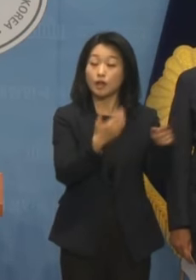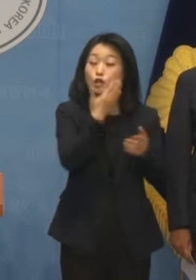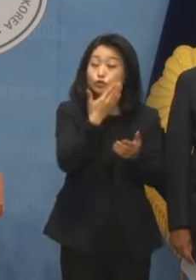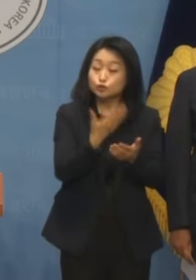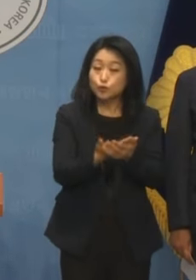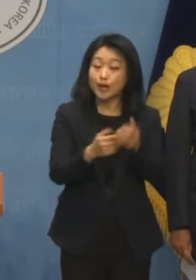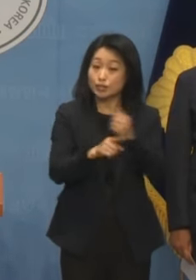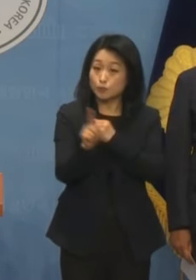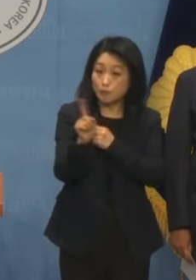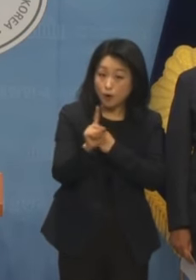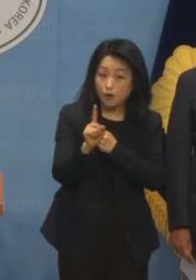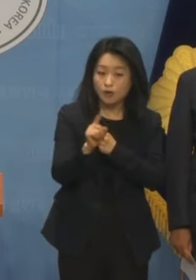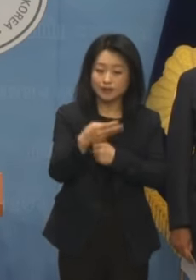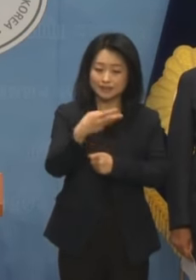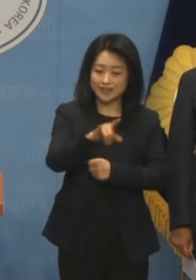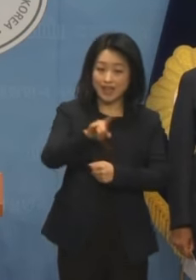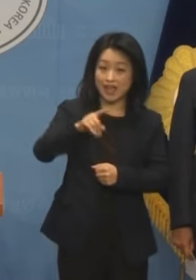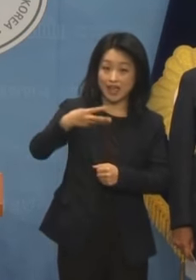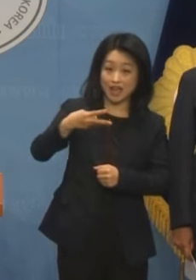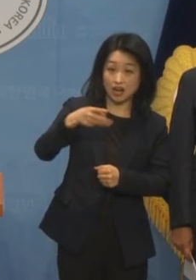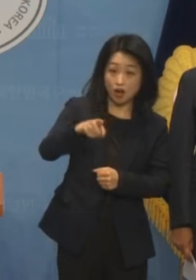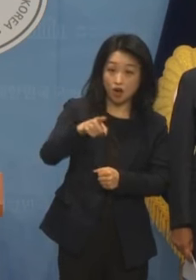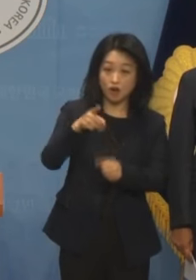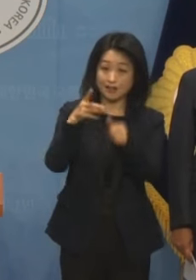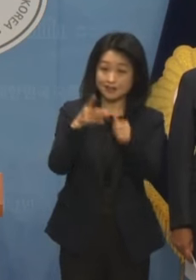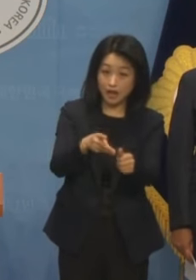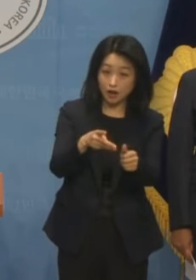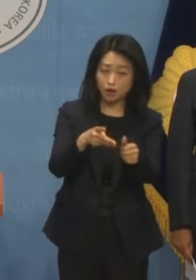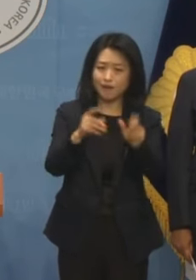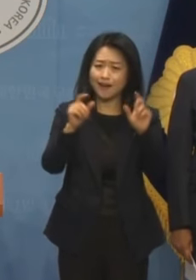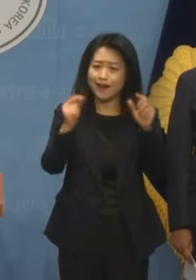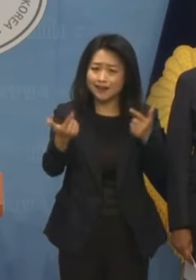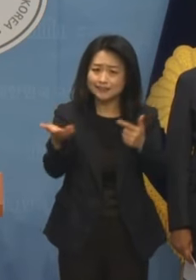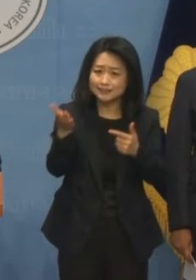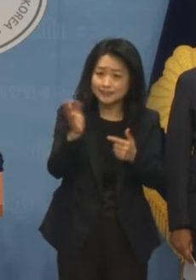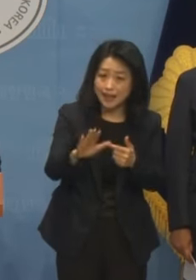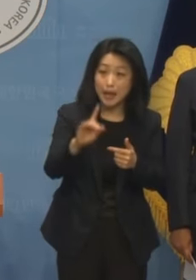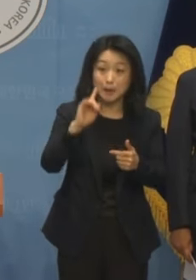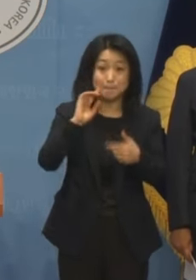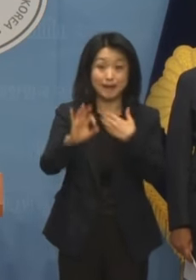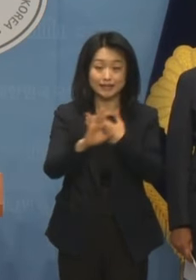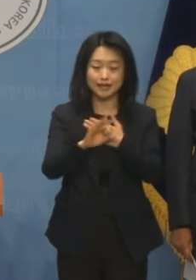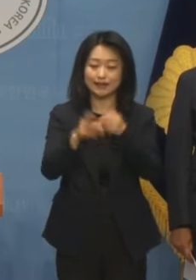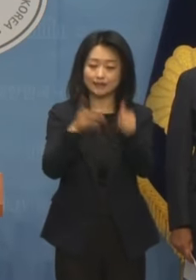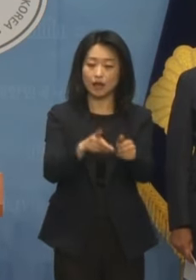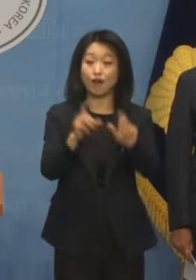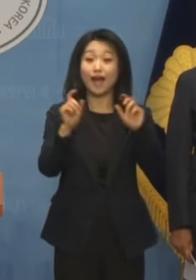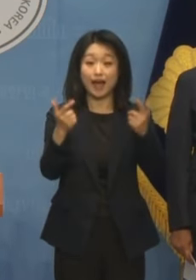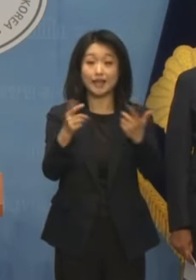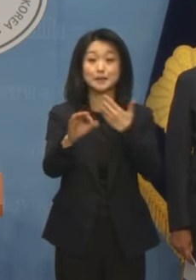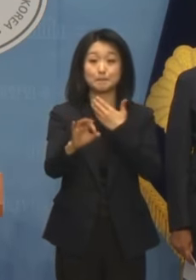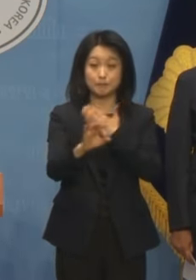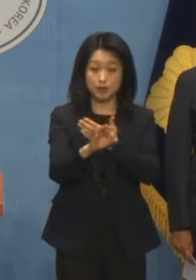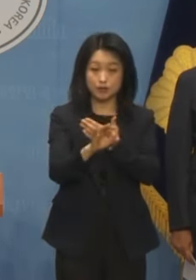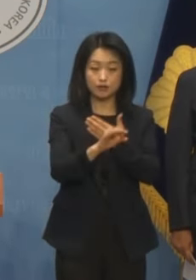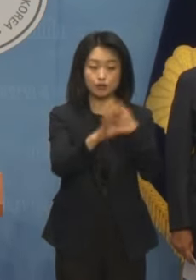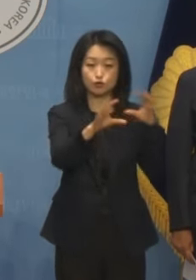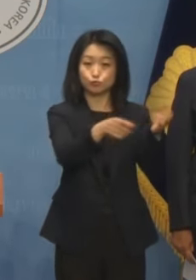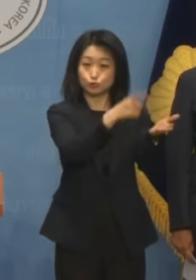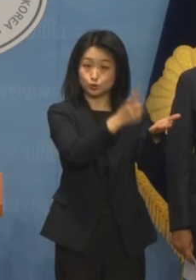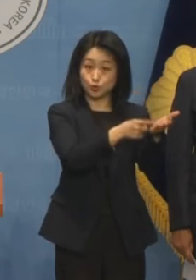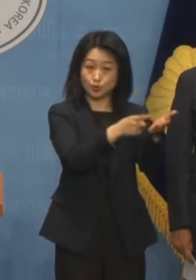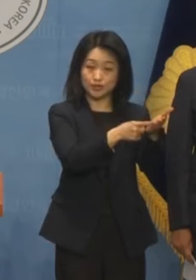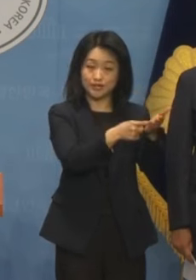중요하냐면, 왜 그러면 이 사건이 테러도 아닌데 만약에 테러가 아니라고 하면 총리실